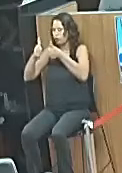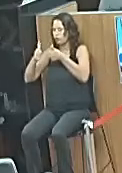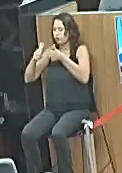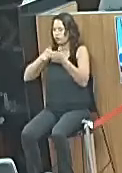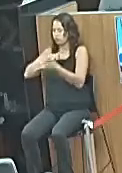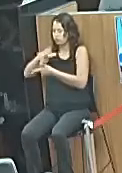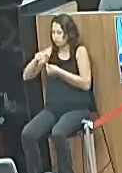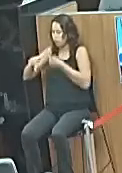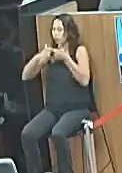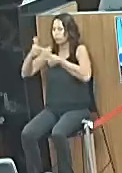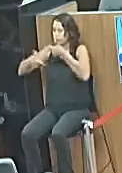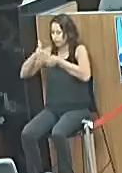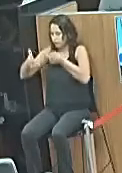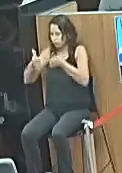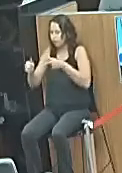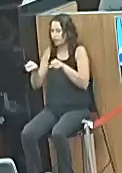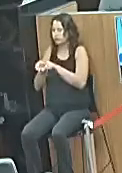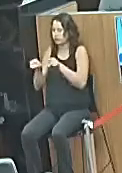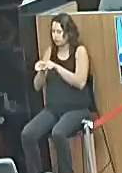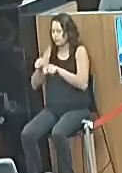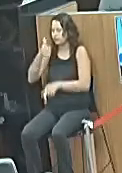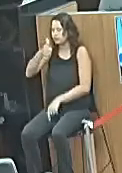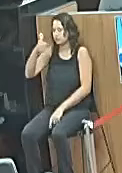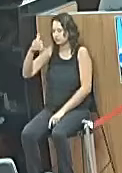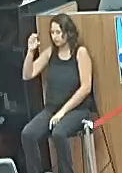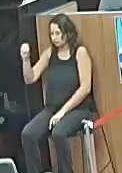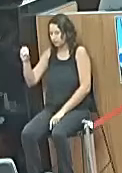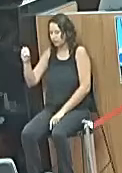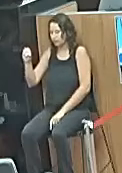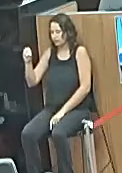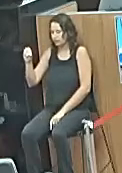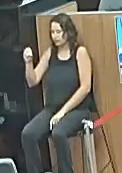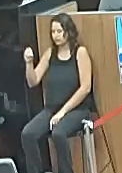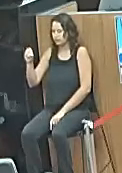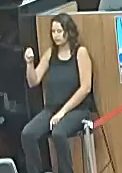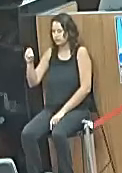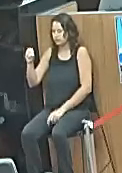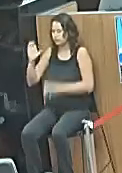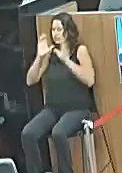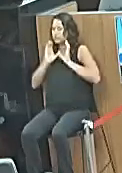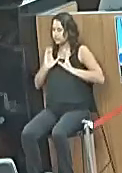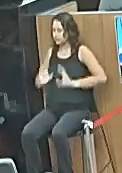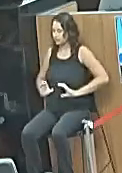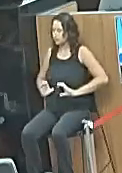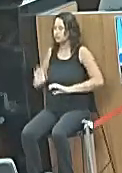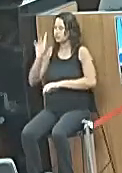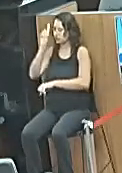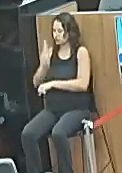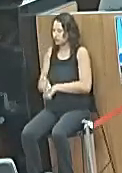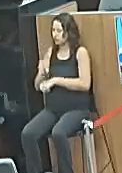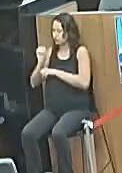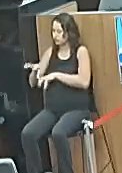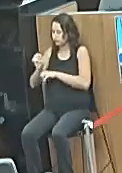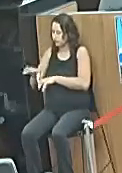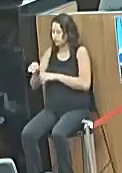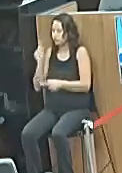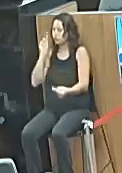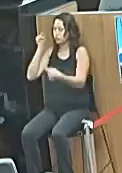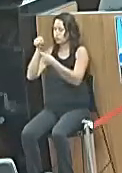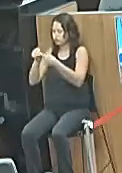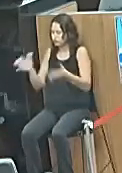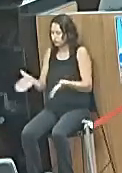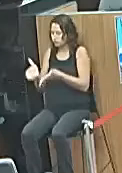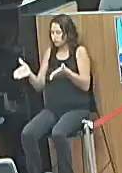criará ação no âmbito do programa 110 intitulada cidadania e direitos na educação com a finalidade promover